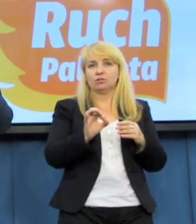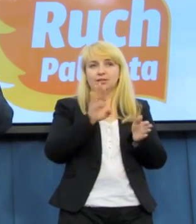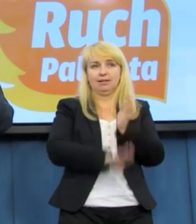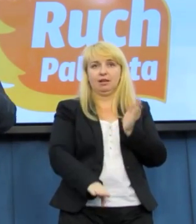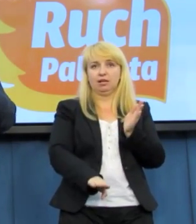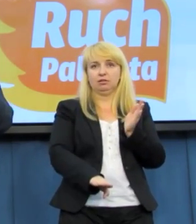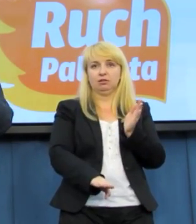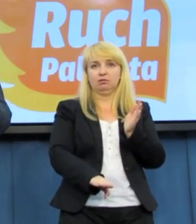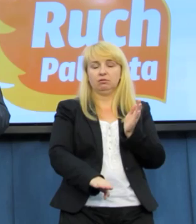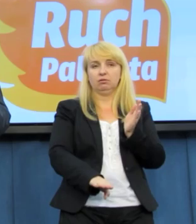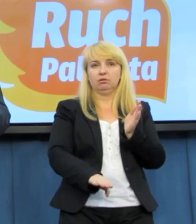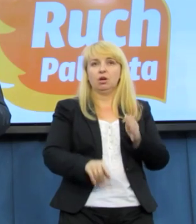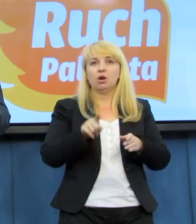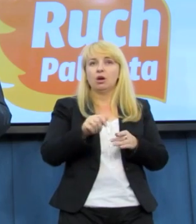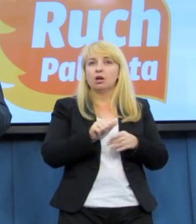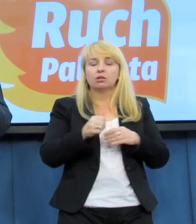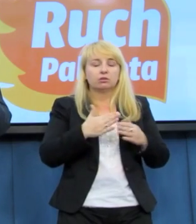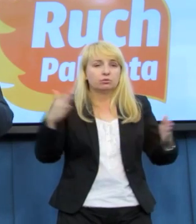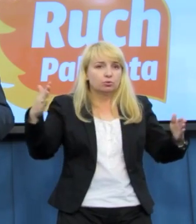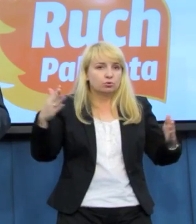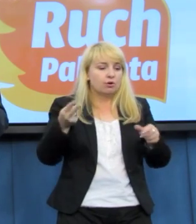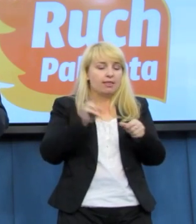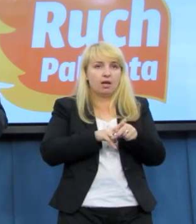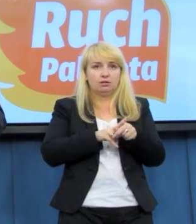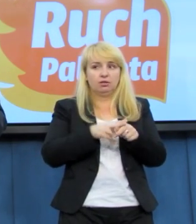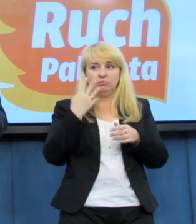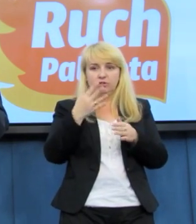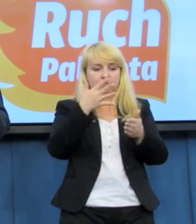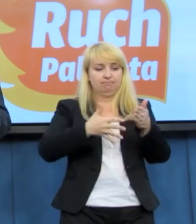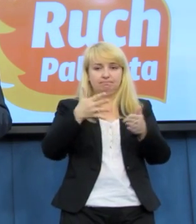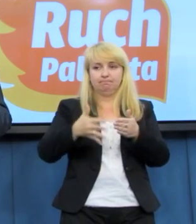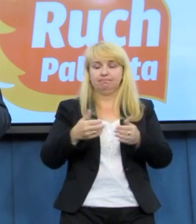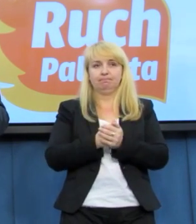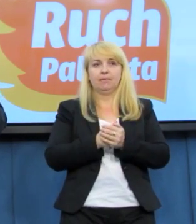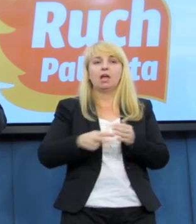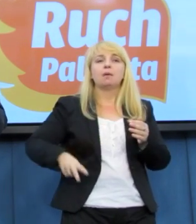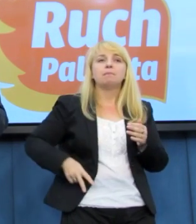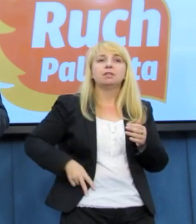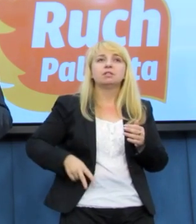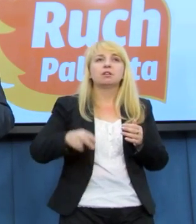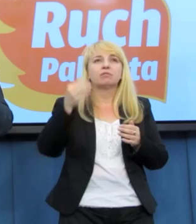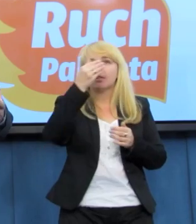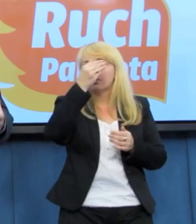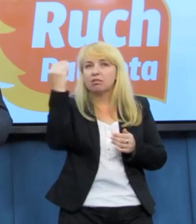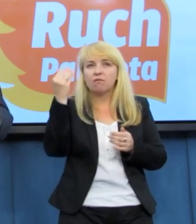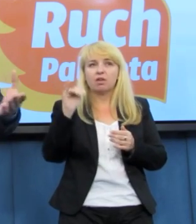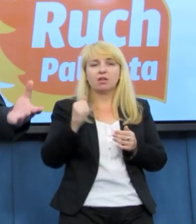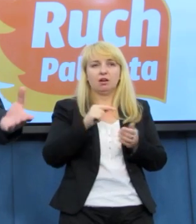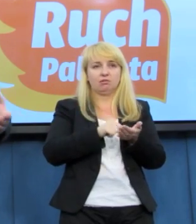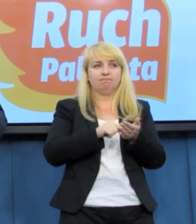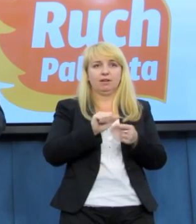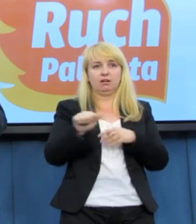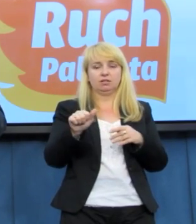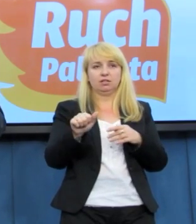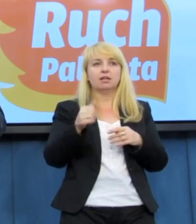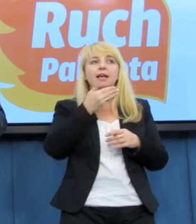i dane tylko z tych trzech lat, trudno się doprosić i ministerstwo nad tym nie panuje. Nie panuje nad tym, więc nawet